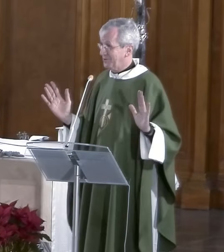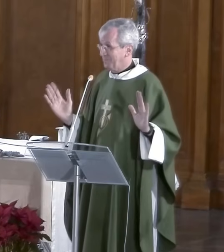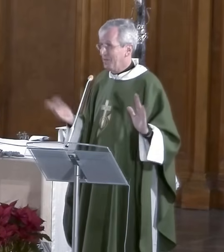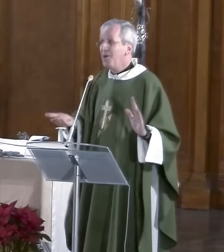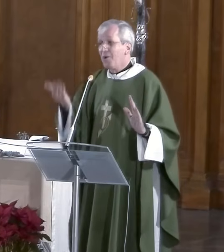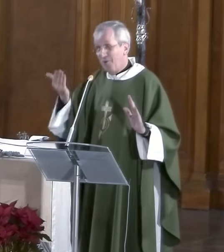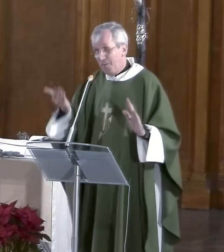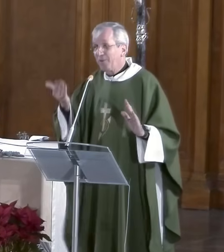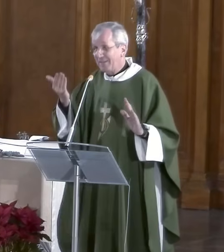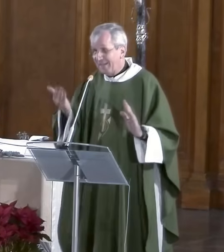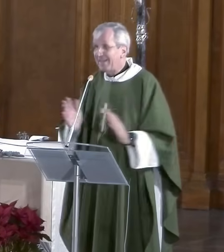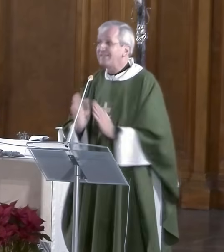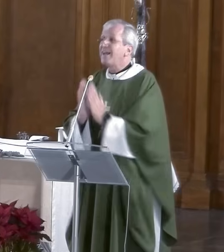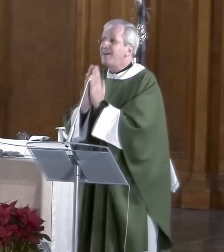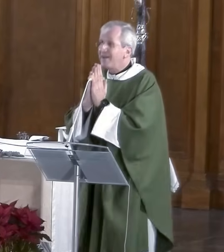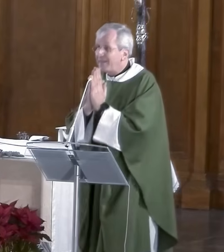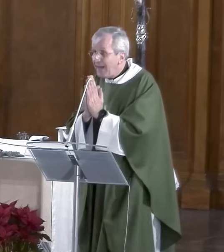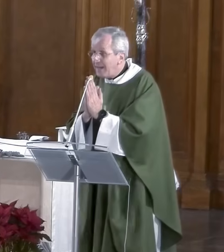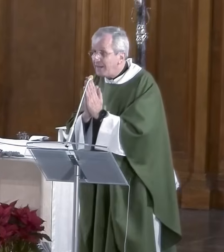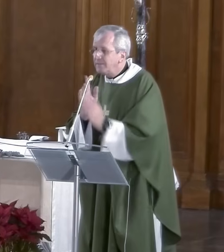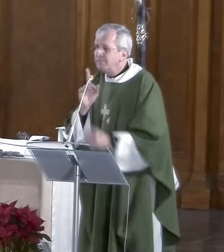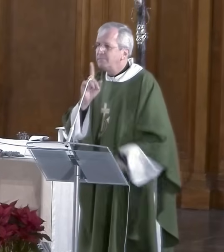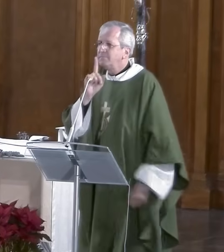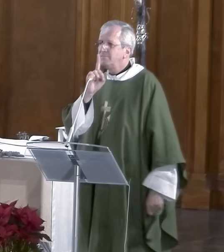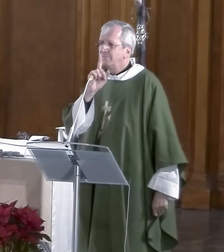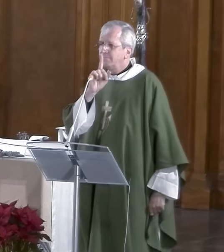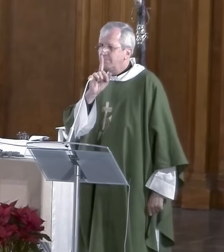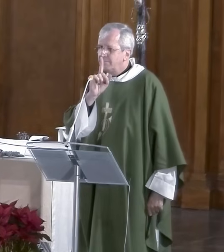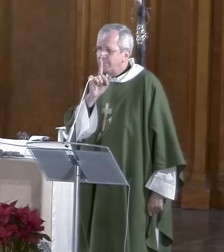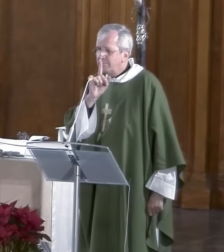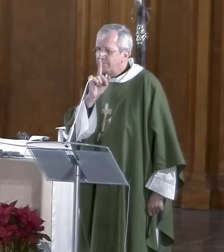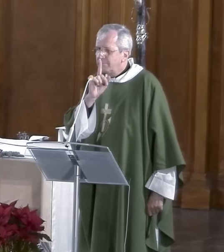Dios. Lo importante es rezar